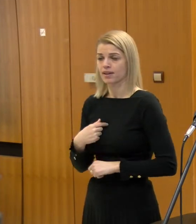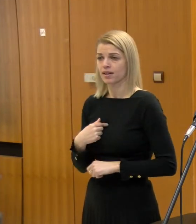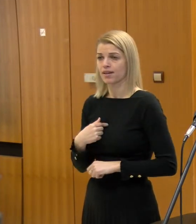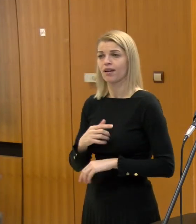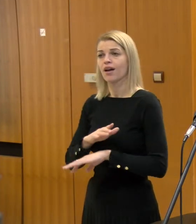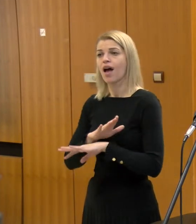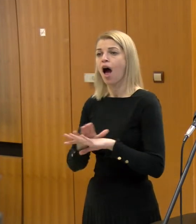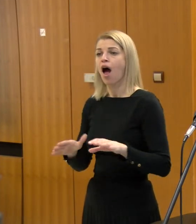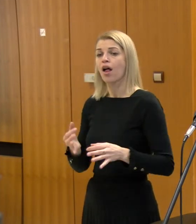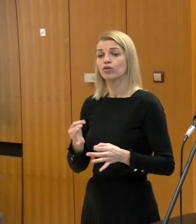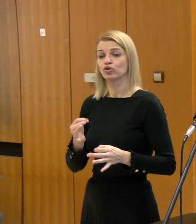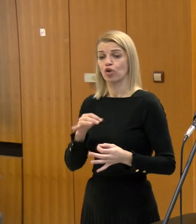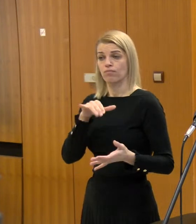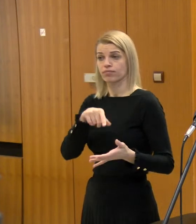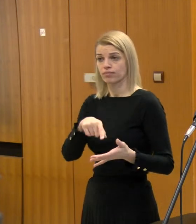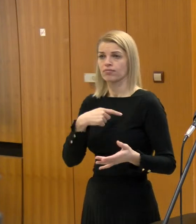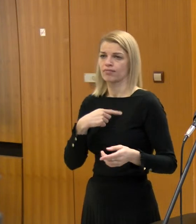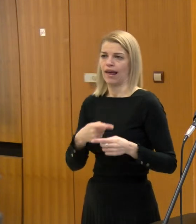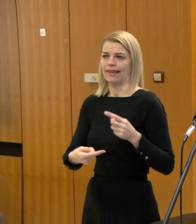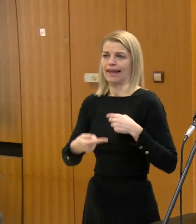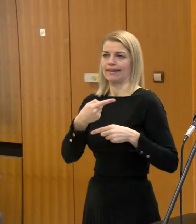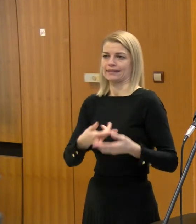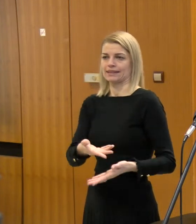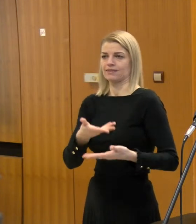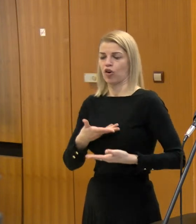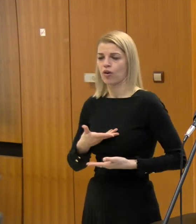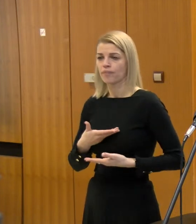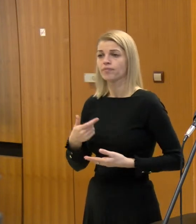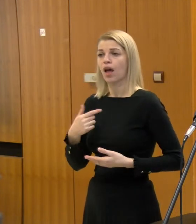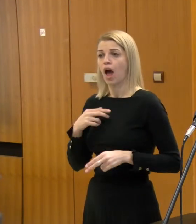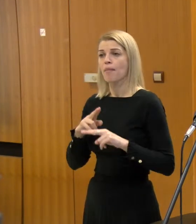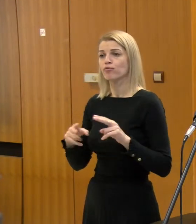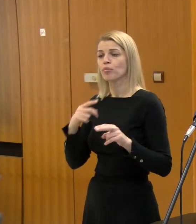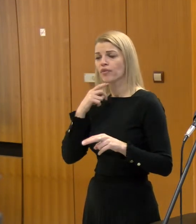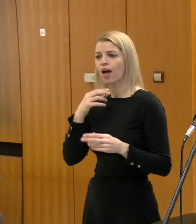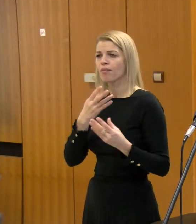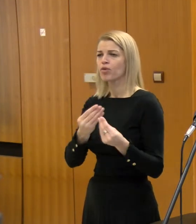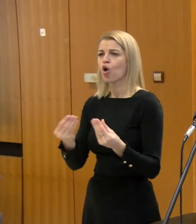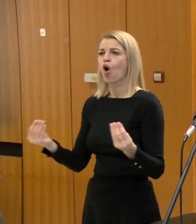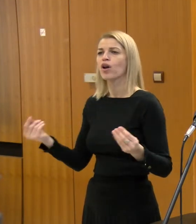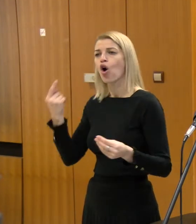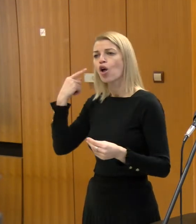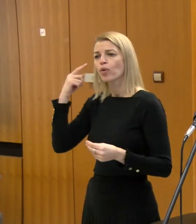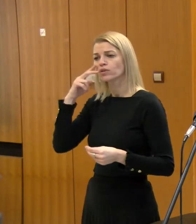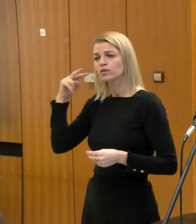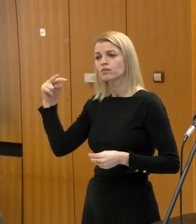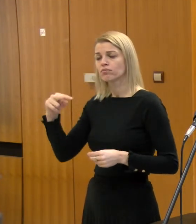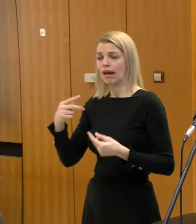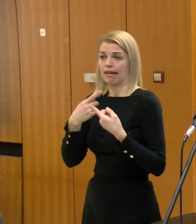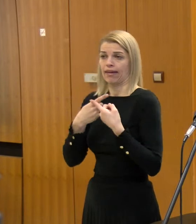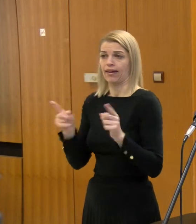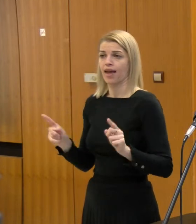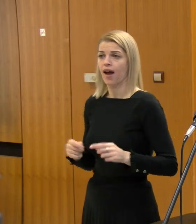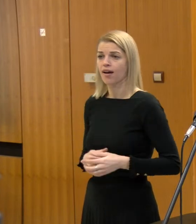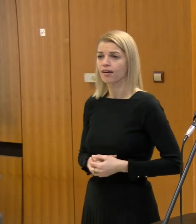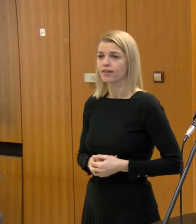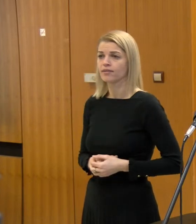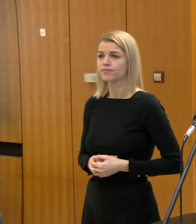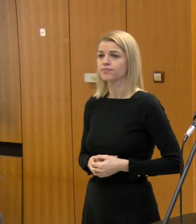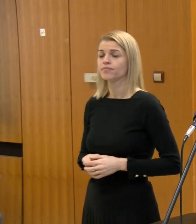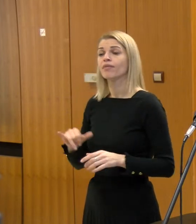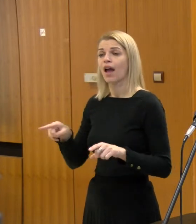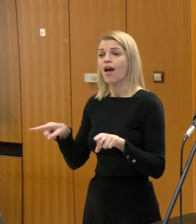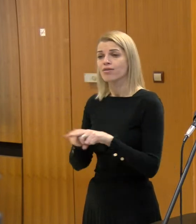som ho zdedil také, aké je a môžem povedať, že sú tu mnohí odborníci, ktorí pozerajú na veci inak. Napriek